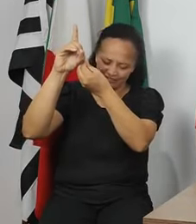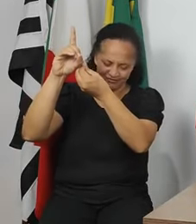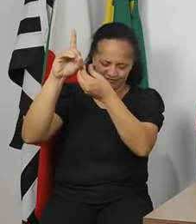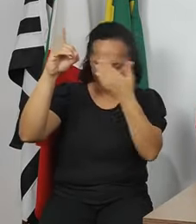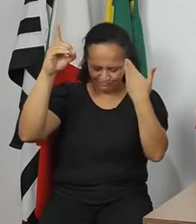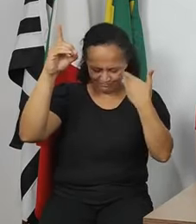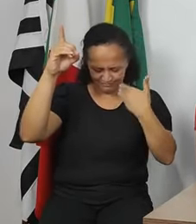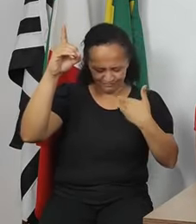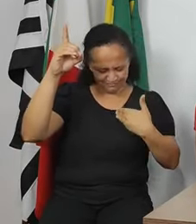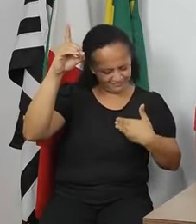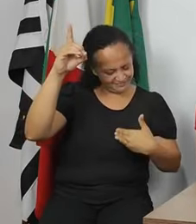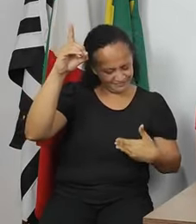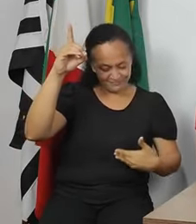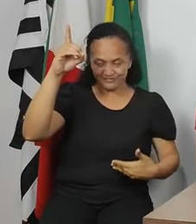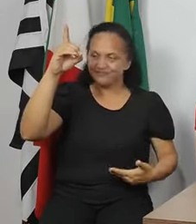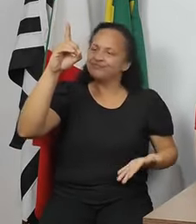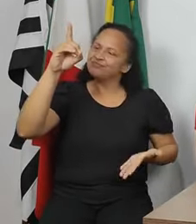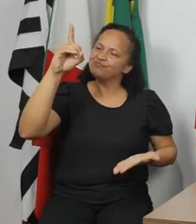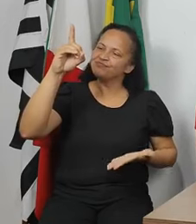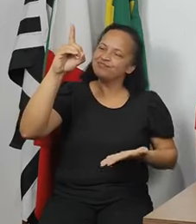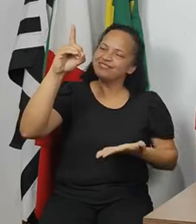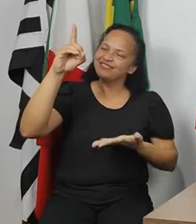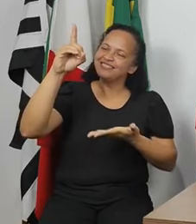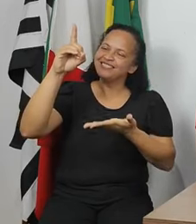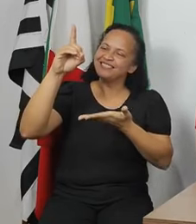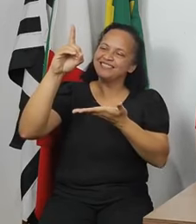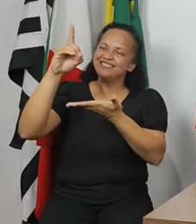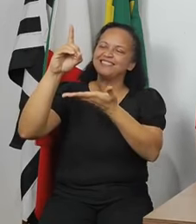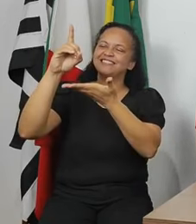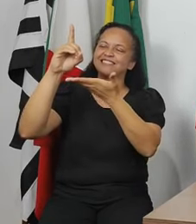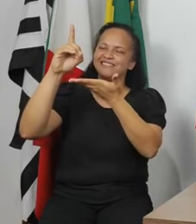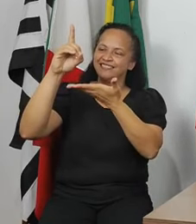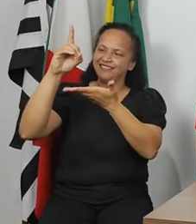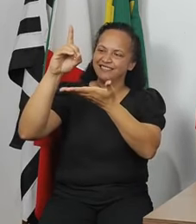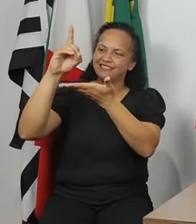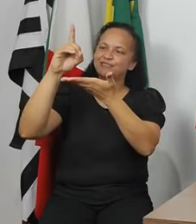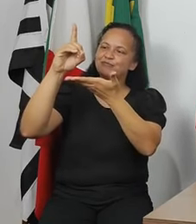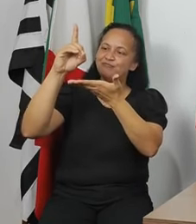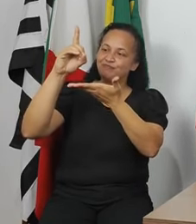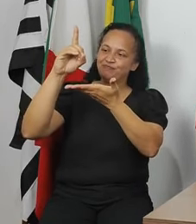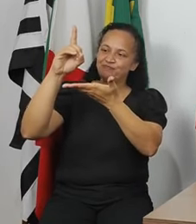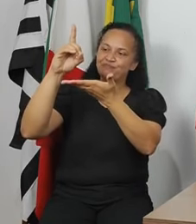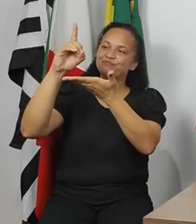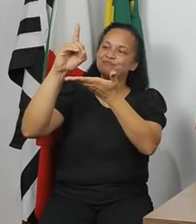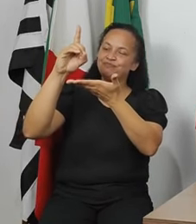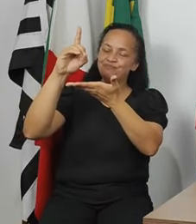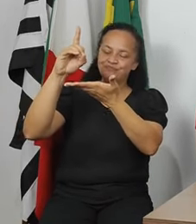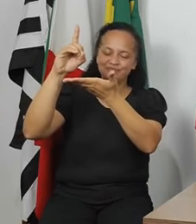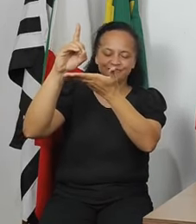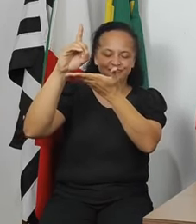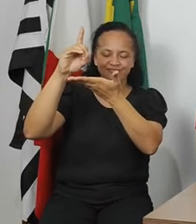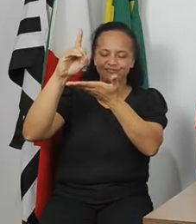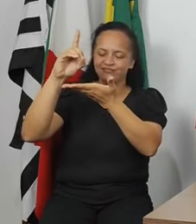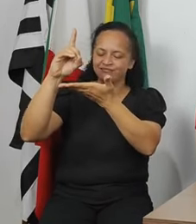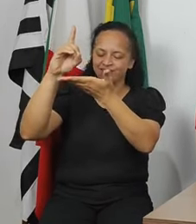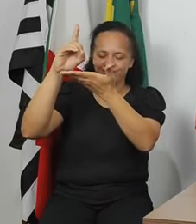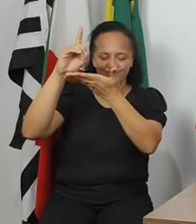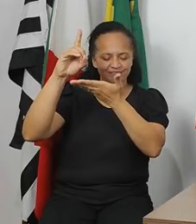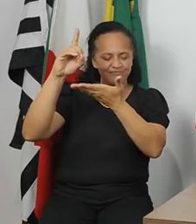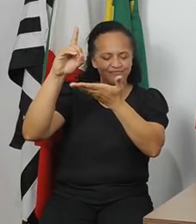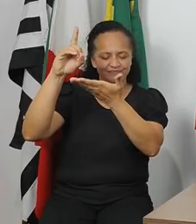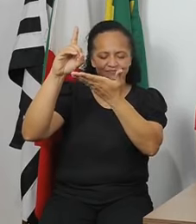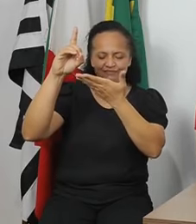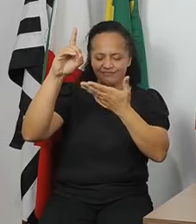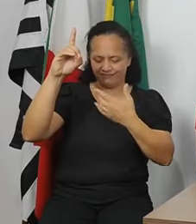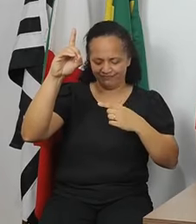Tudo que sou é totalmente teu. Tudo